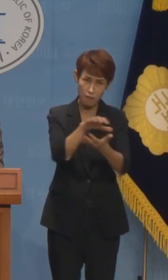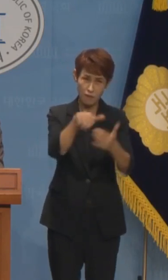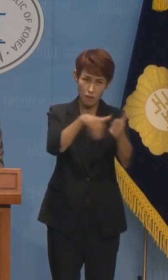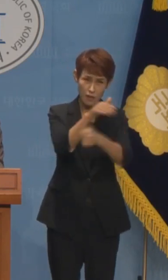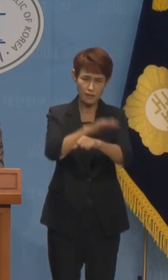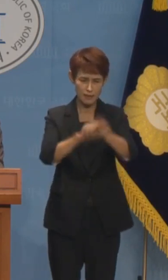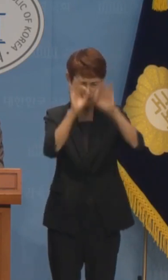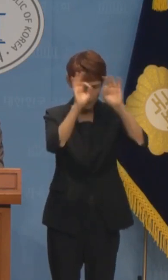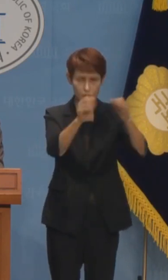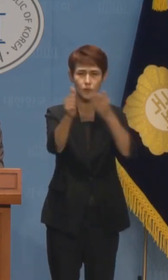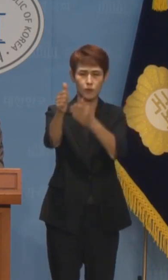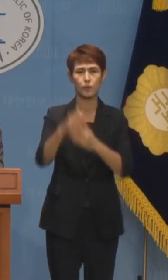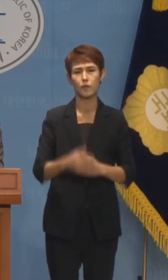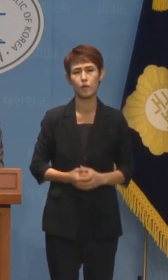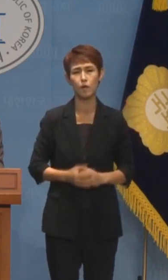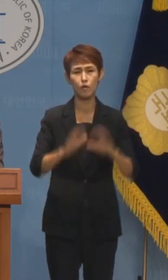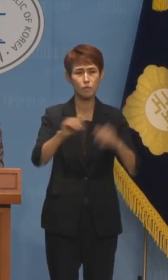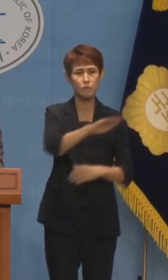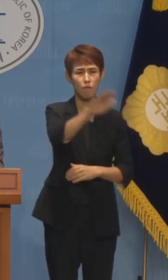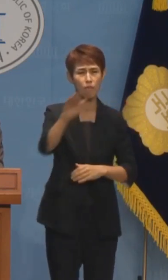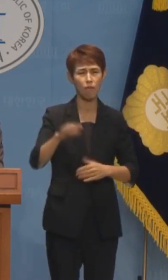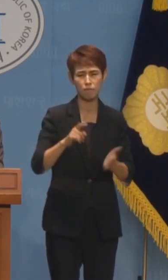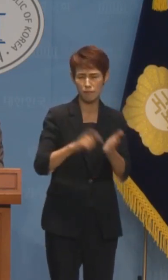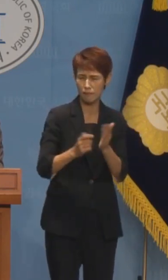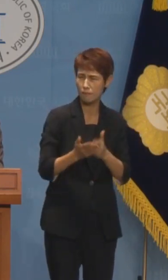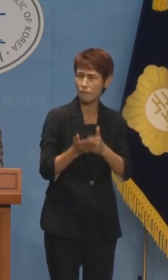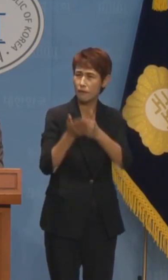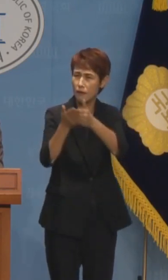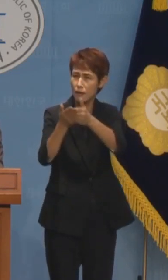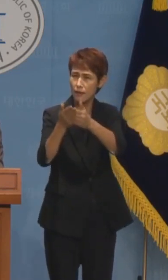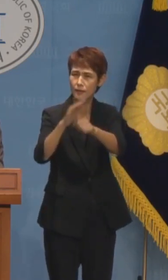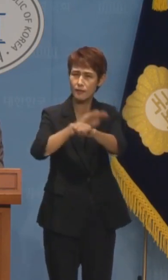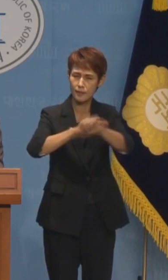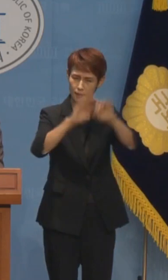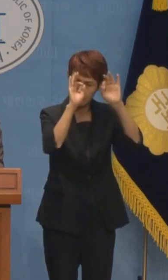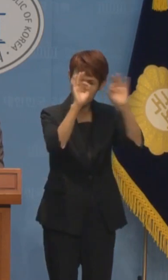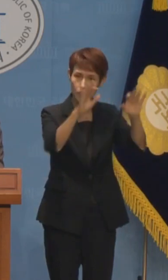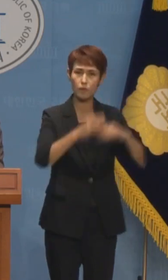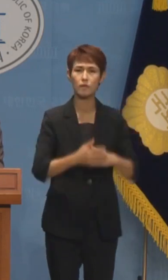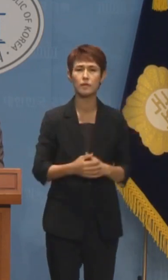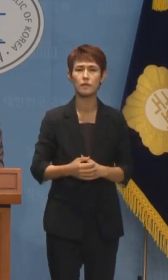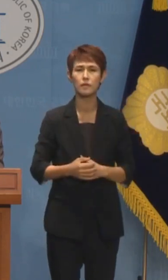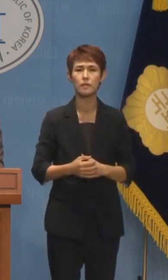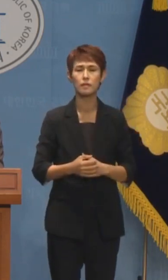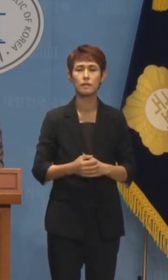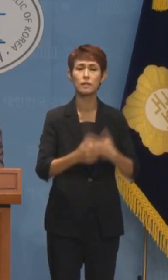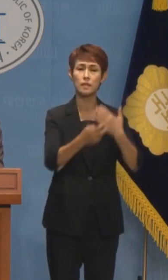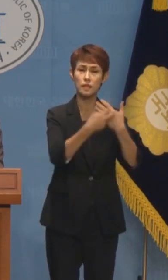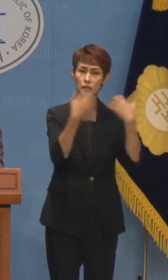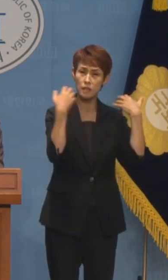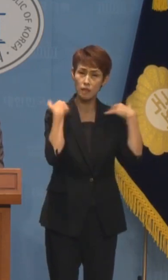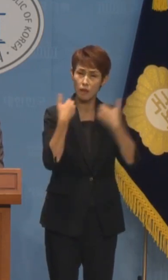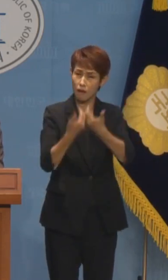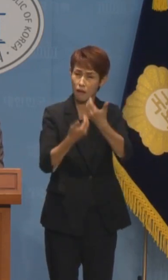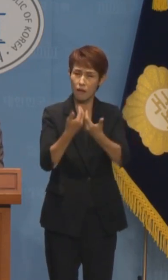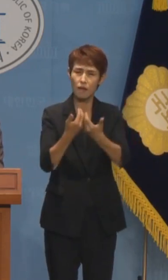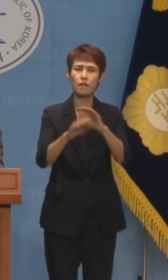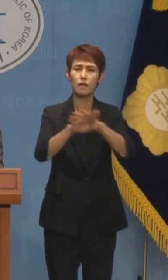시하오 국민의 절박한 호소에 귀를 기울이고 의정 갈등을 즉시